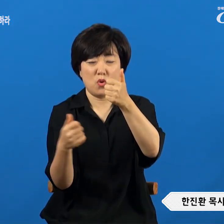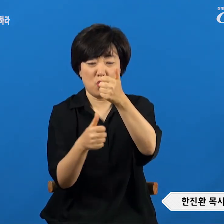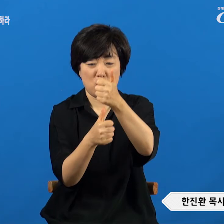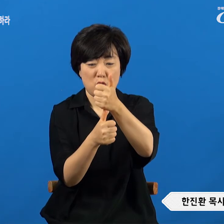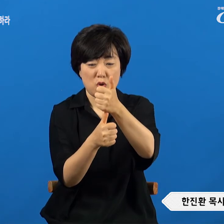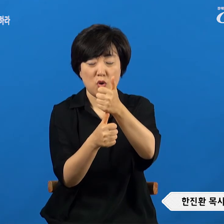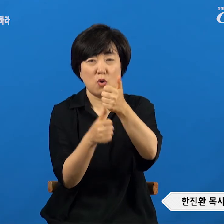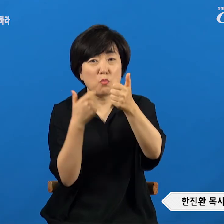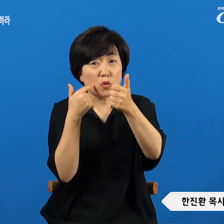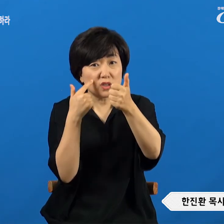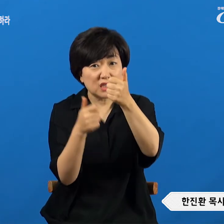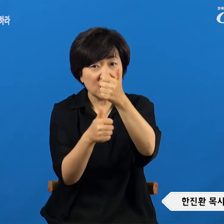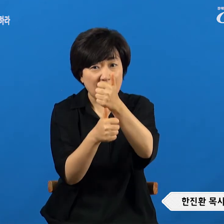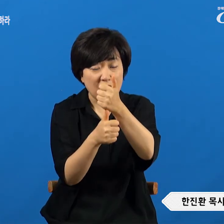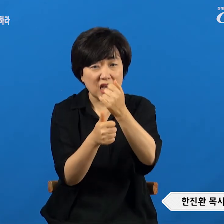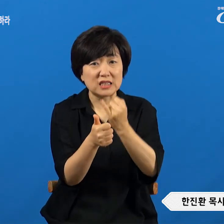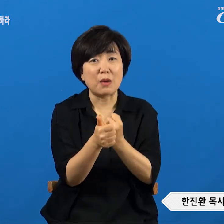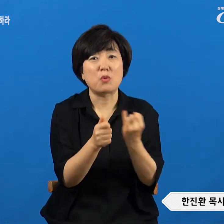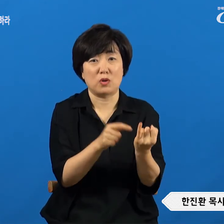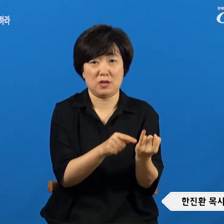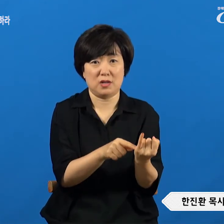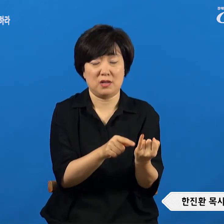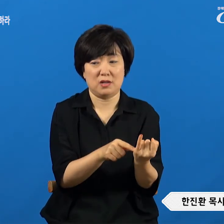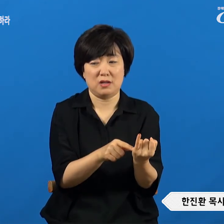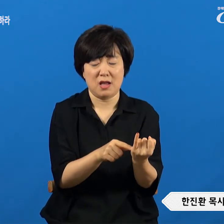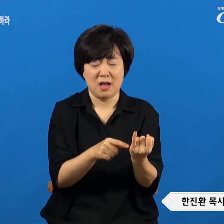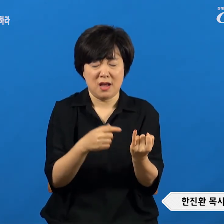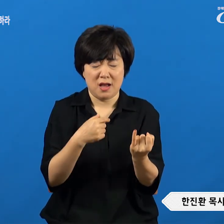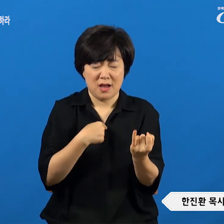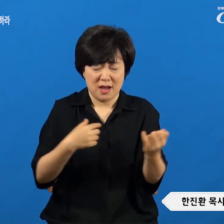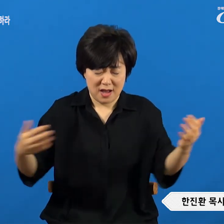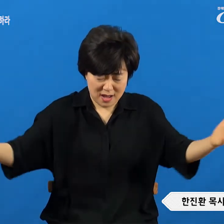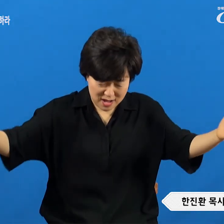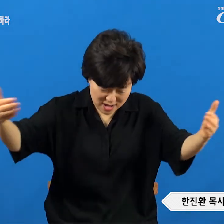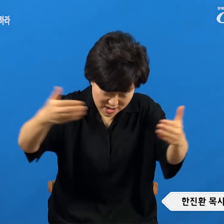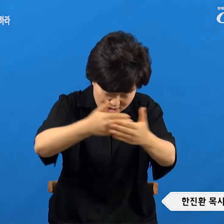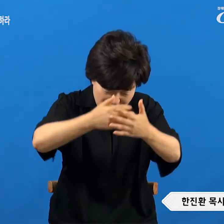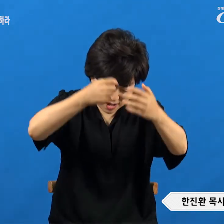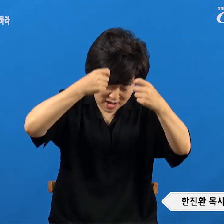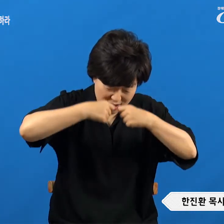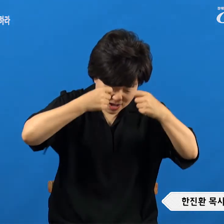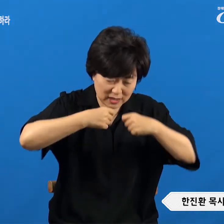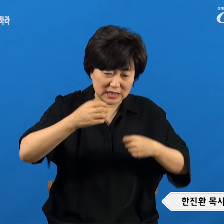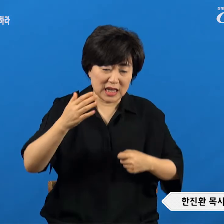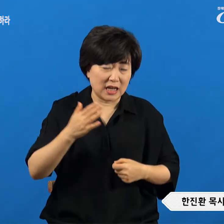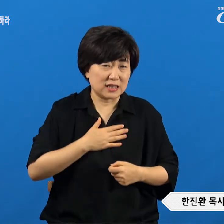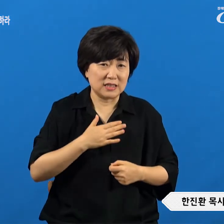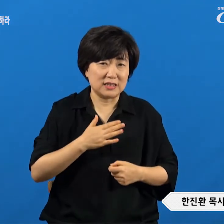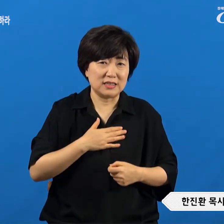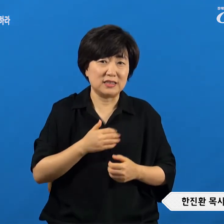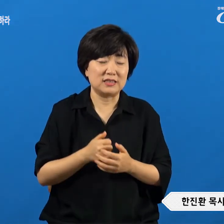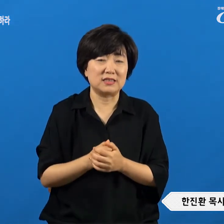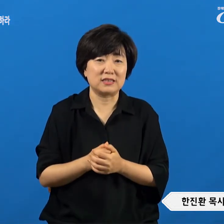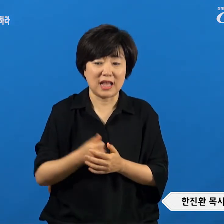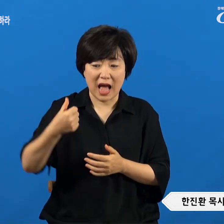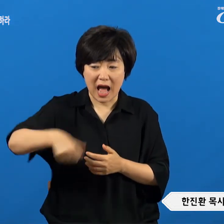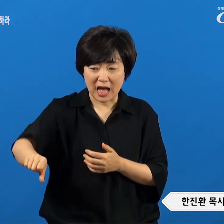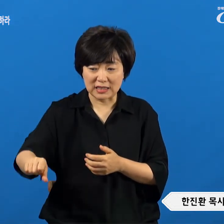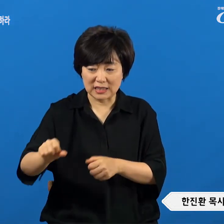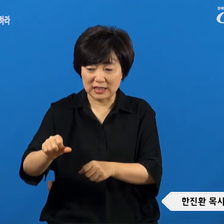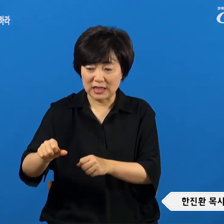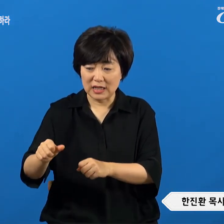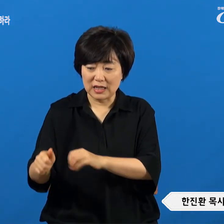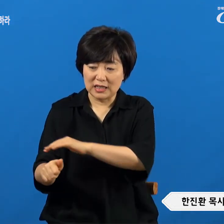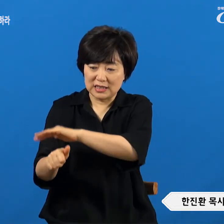사모님이 그 이민아 집사를 끌어안고는 자기는 아들 장례식을 치르면서 눈물 한 번 제대로 흘리지를